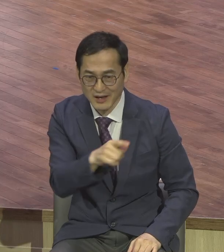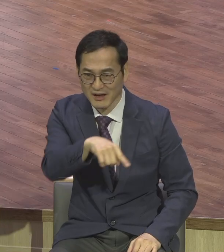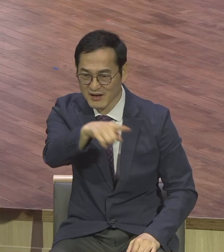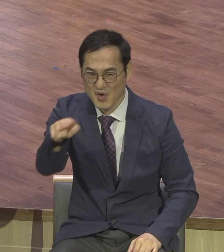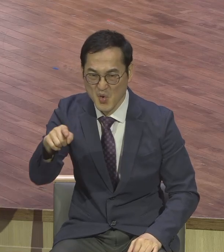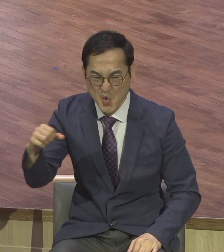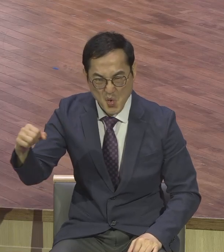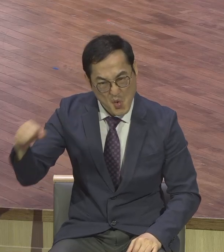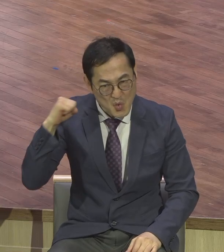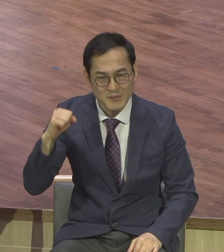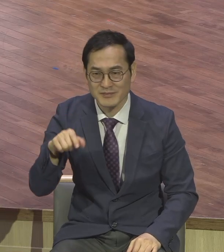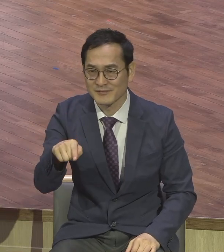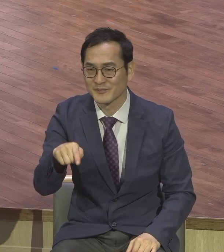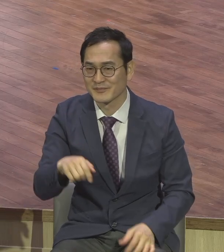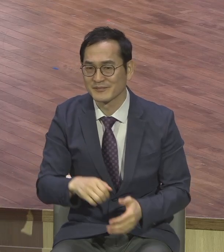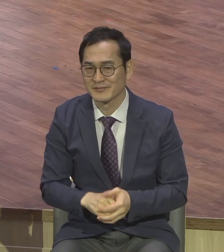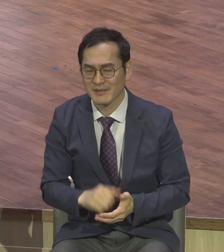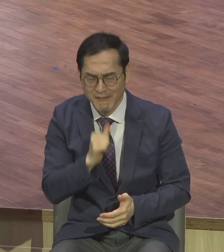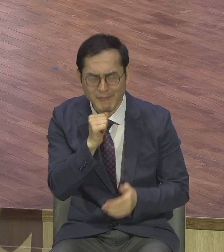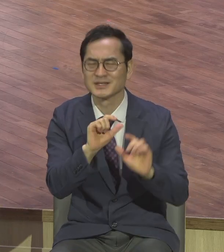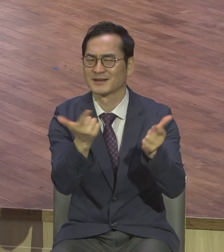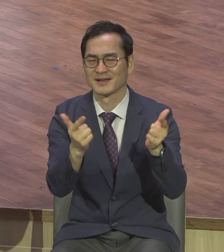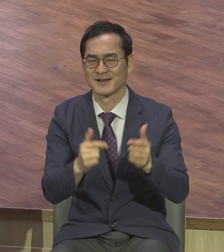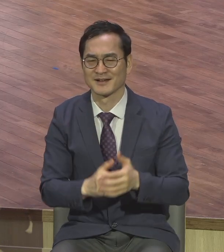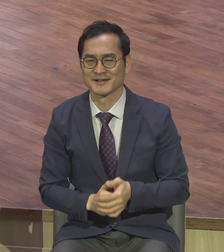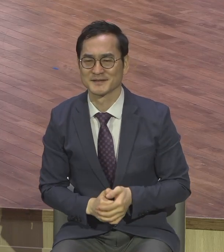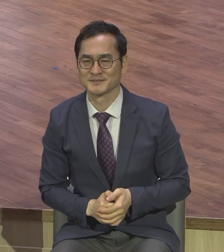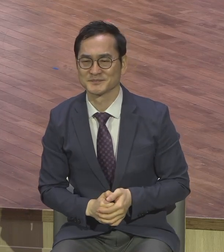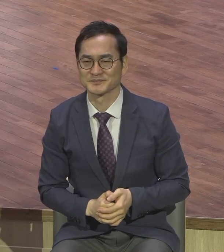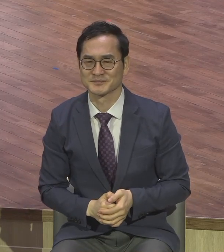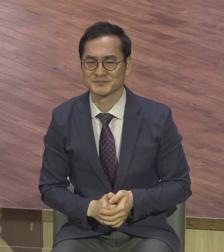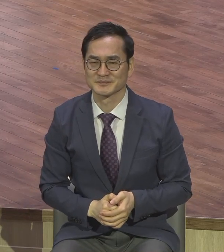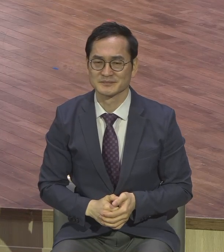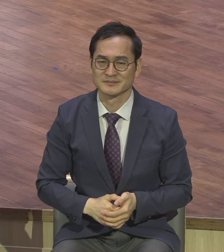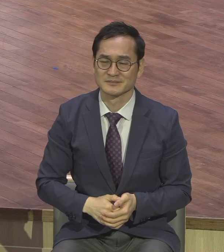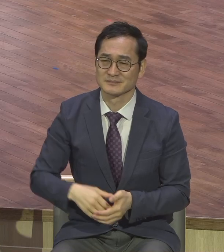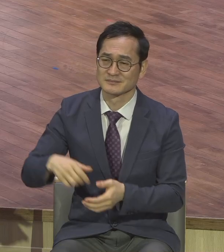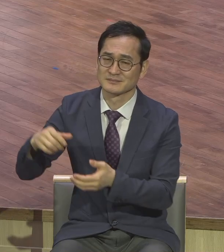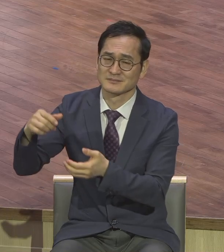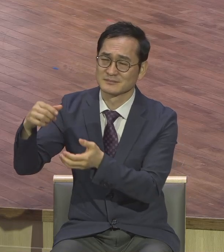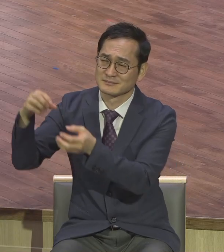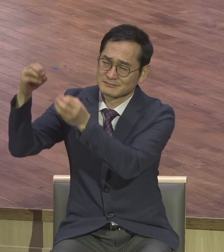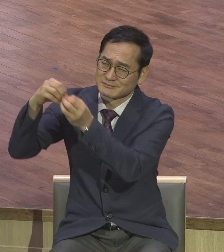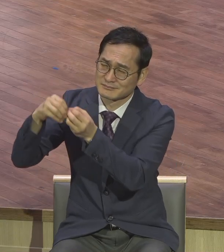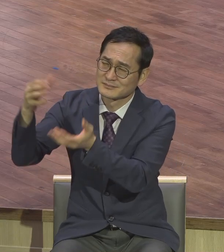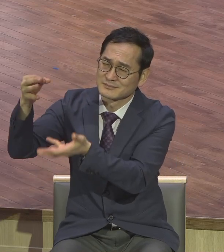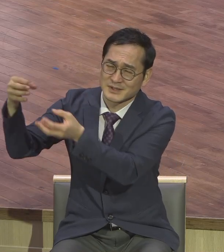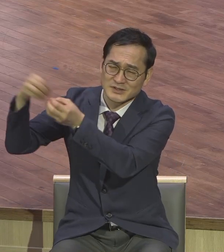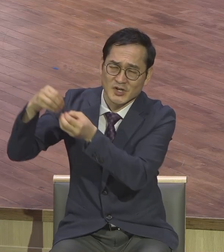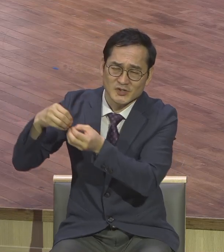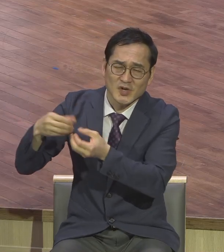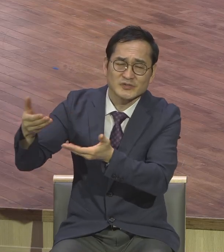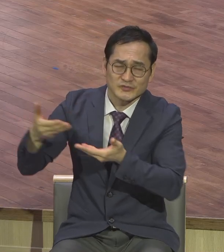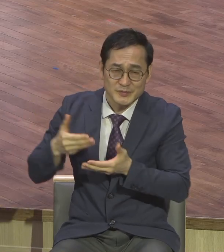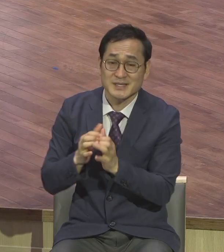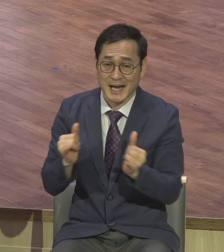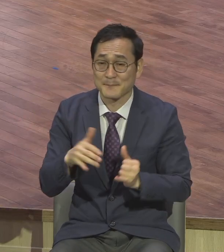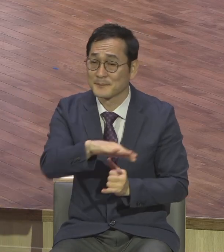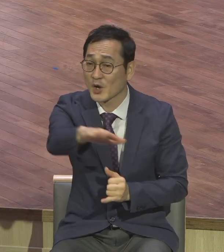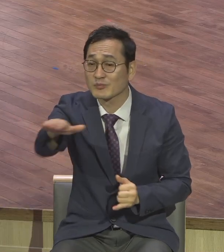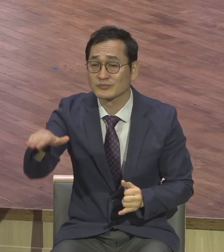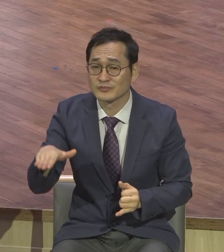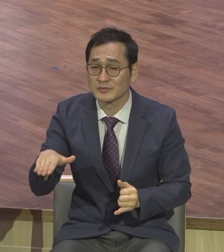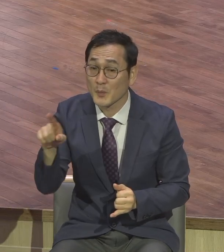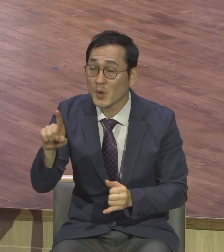유업 이을 자, 한마디로 말하면 상속자. 무슨 상속자? 천국을 이어받을, 천국의 기업을